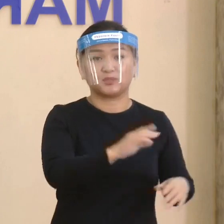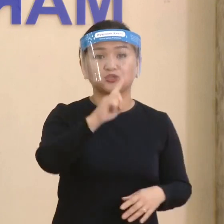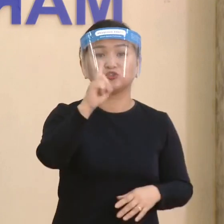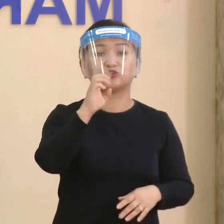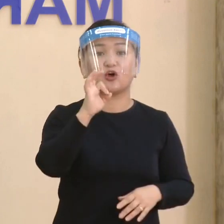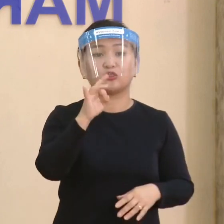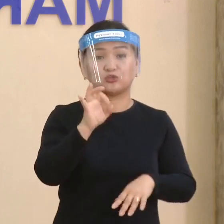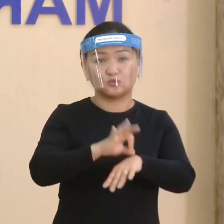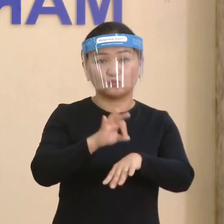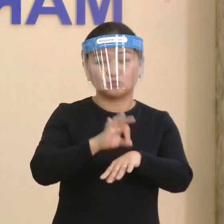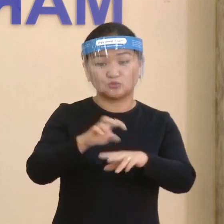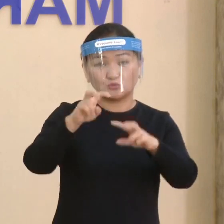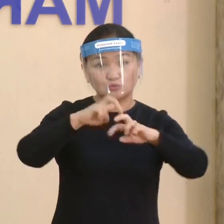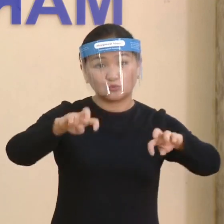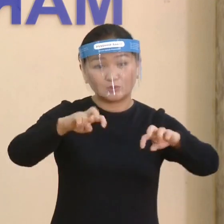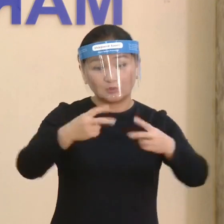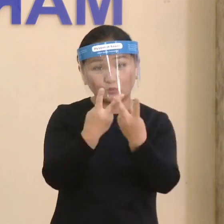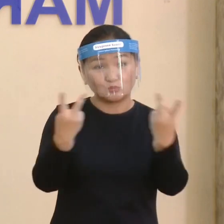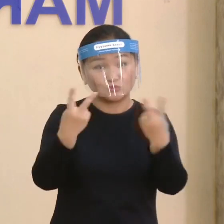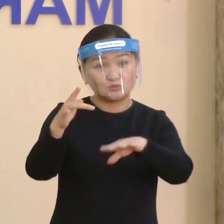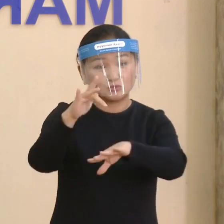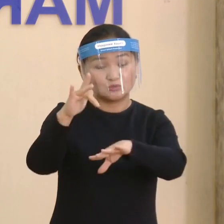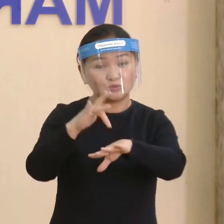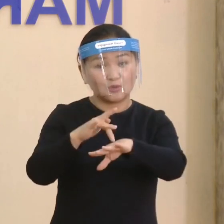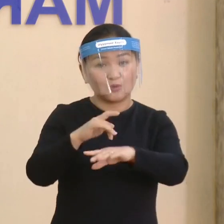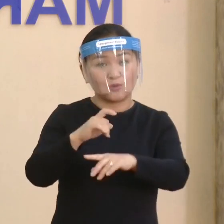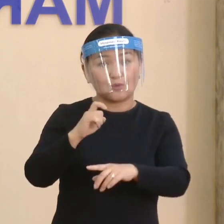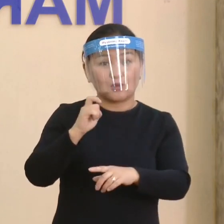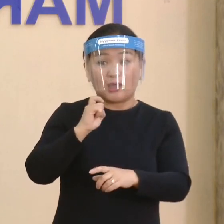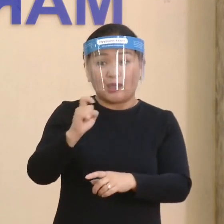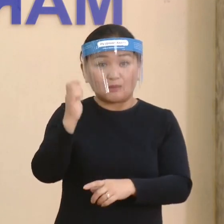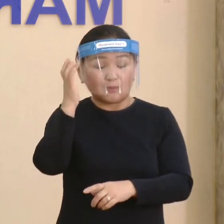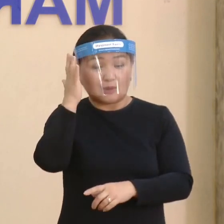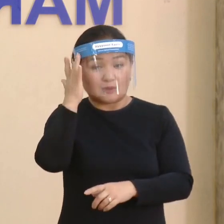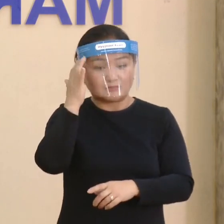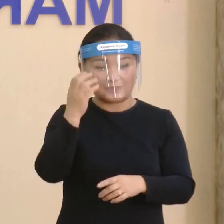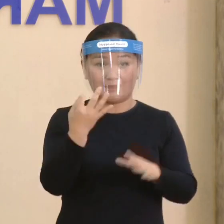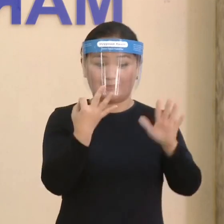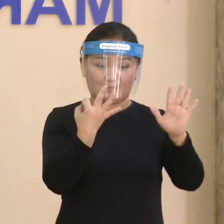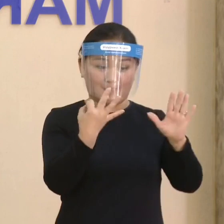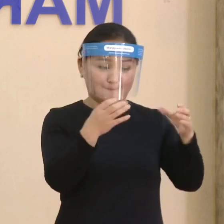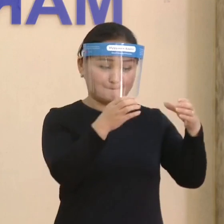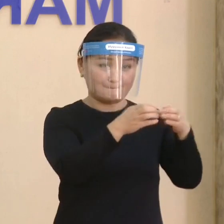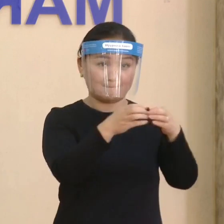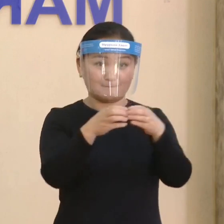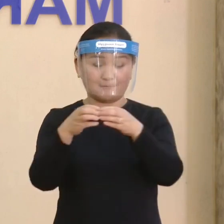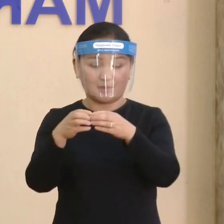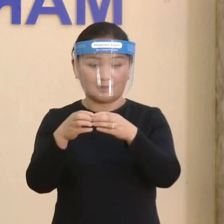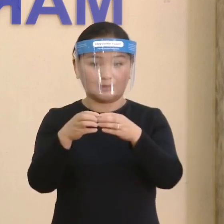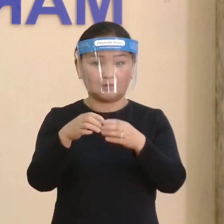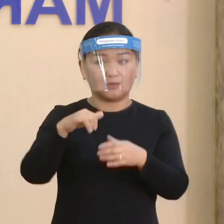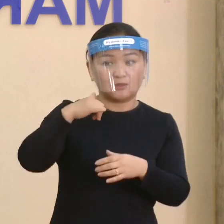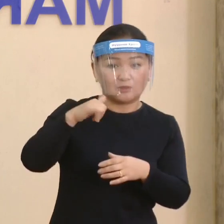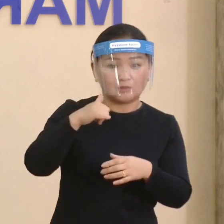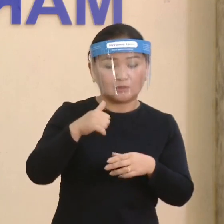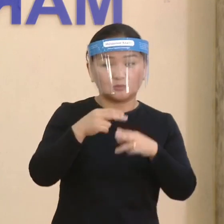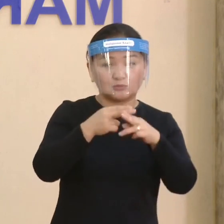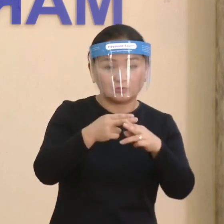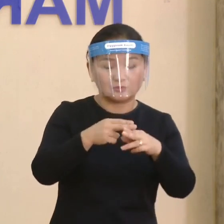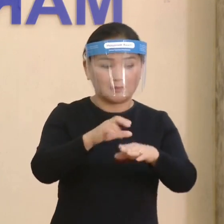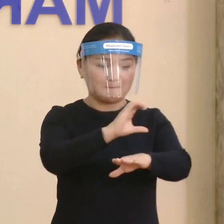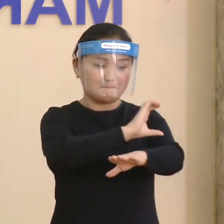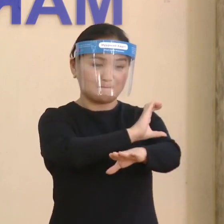төв мөн энэ хариу арга хэмжээний 6 8 баг нь энд бол дуудлага хийгээд